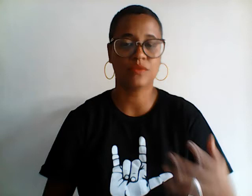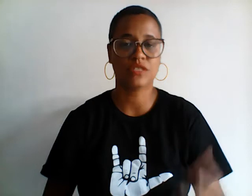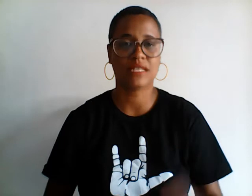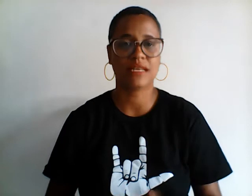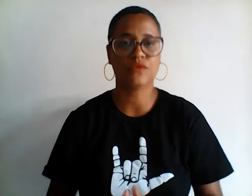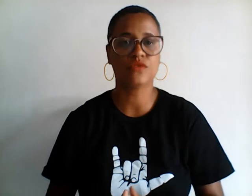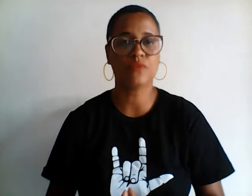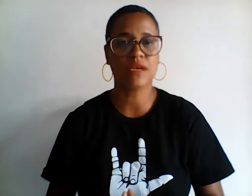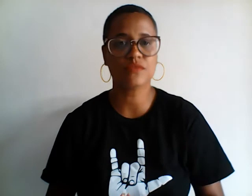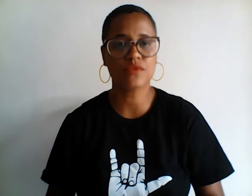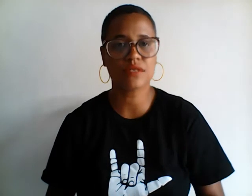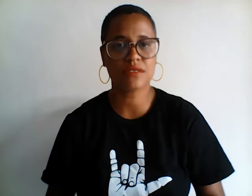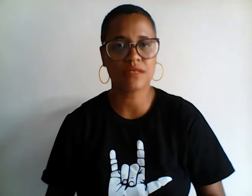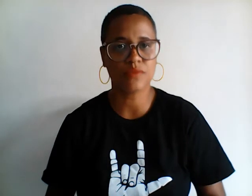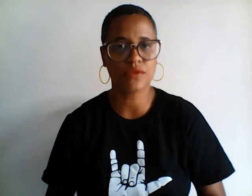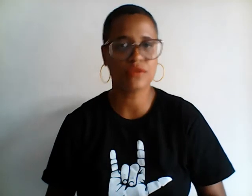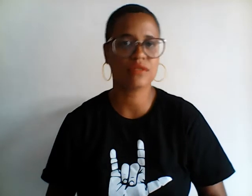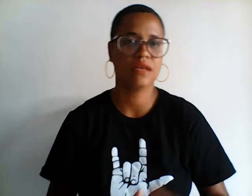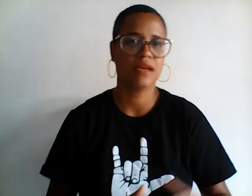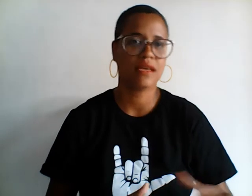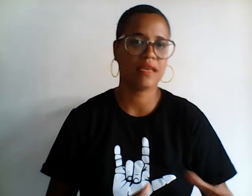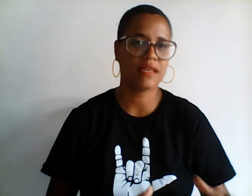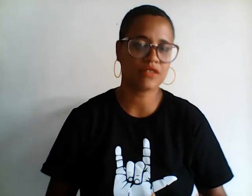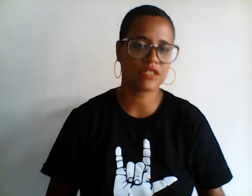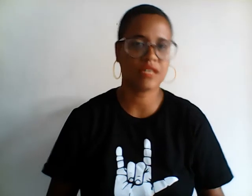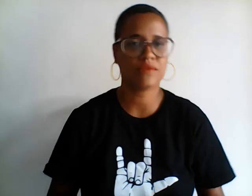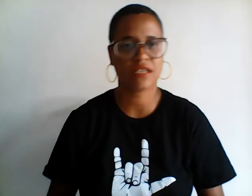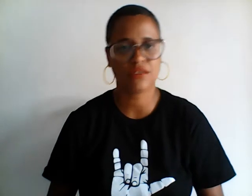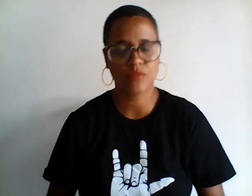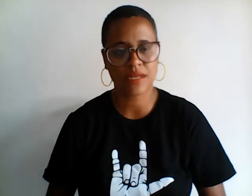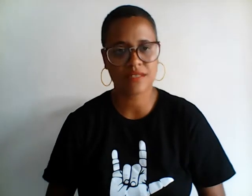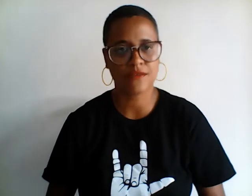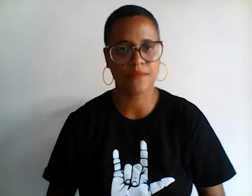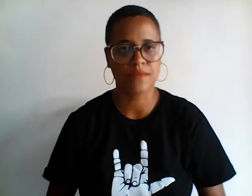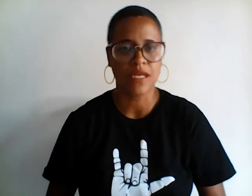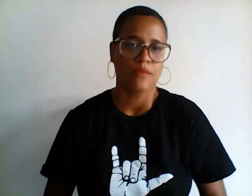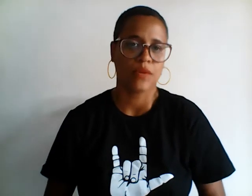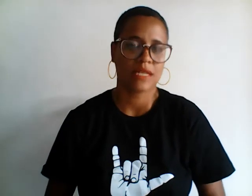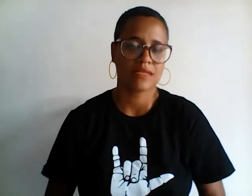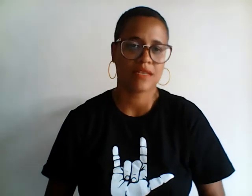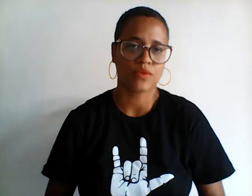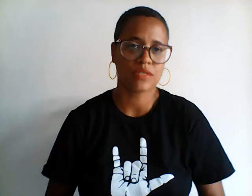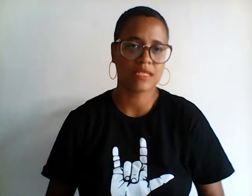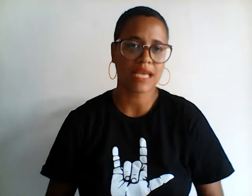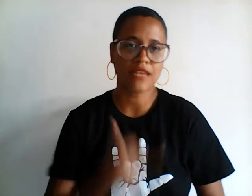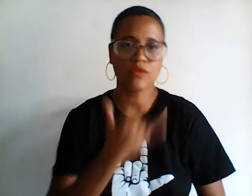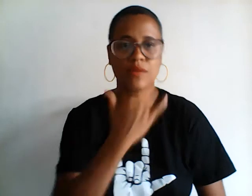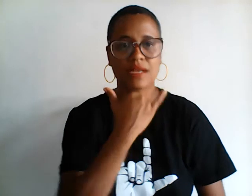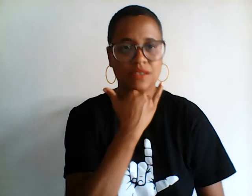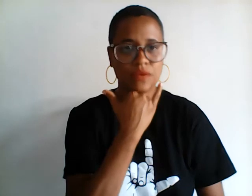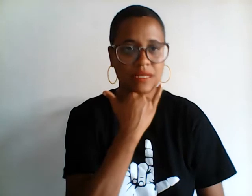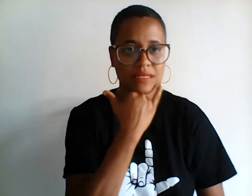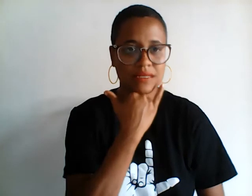ter os mesmos símbolos que nós temos aqui no Brasil. Por exemplo, se aqui no Brasil esse